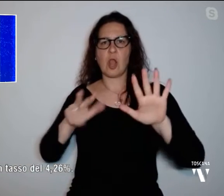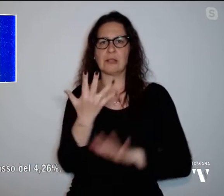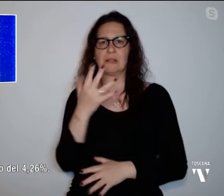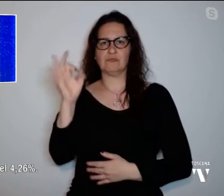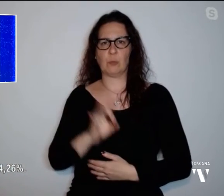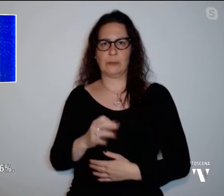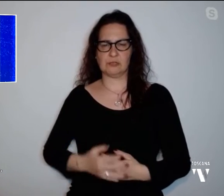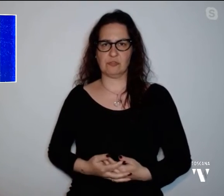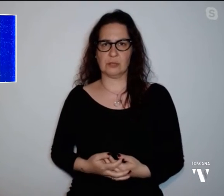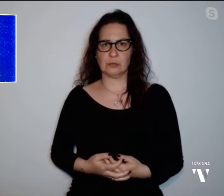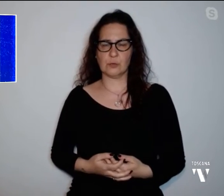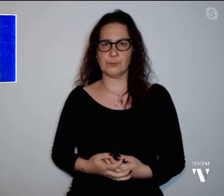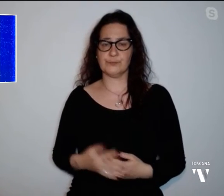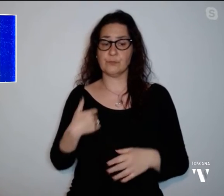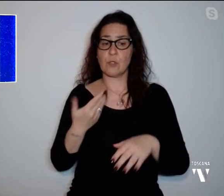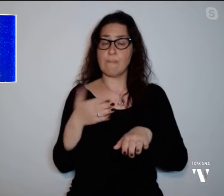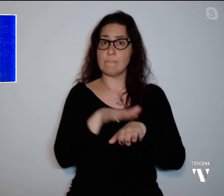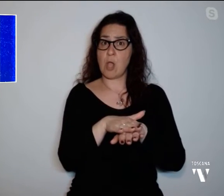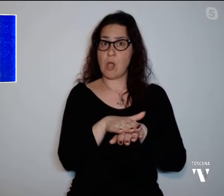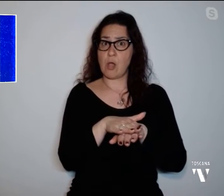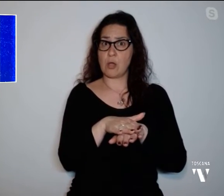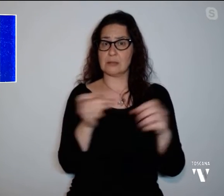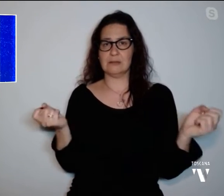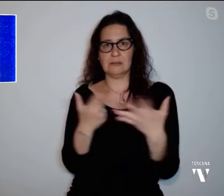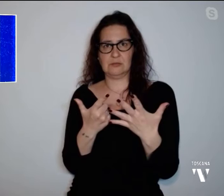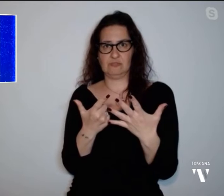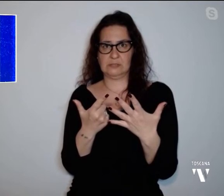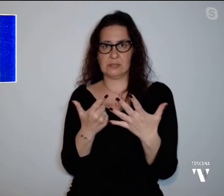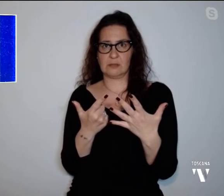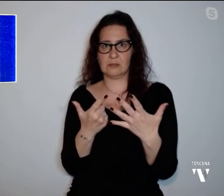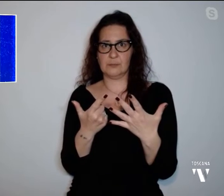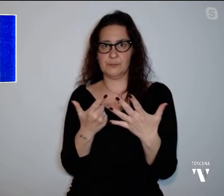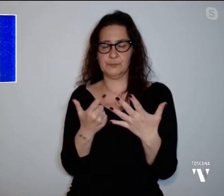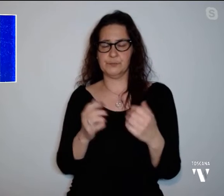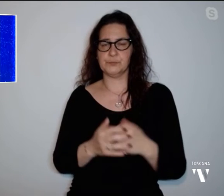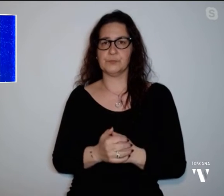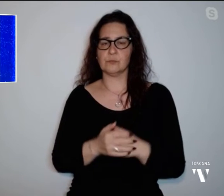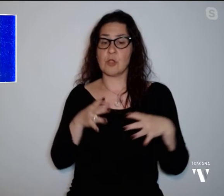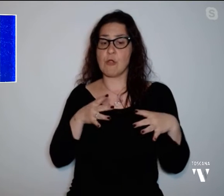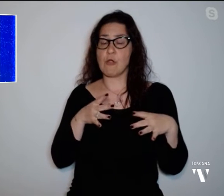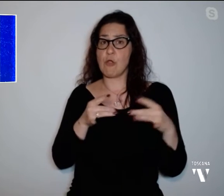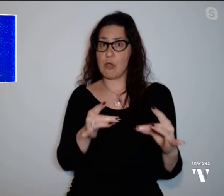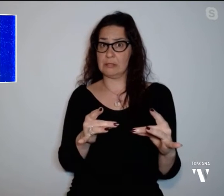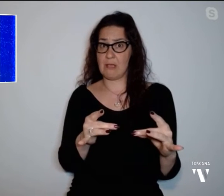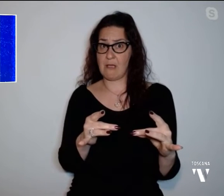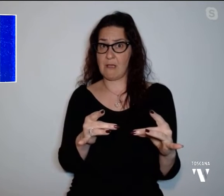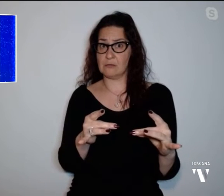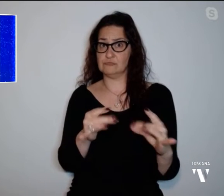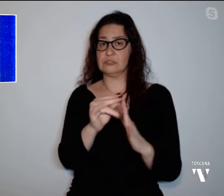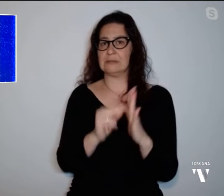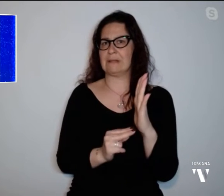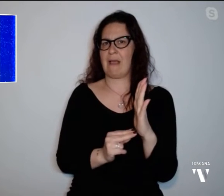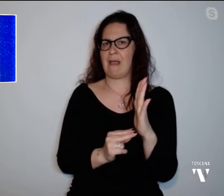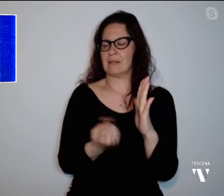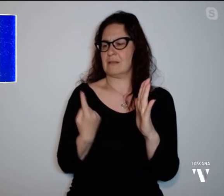3,85%. I decessi sono 17. Il dato dei contagi è di poco inferiore a ieri,